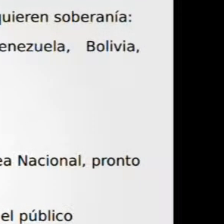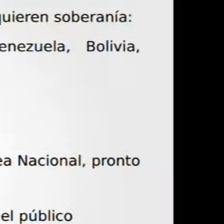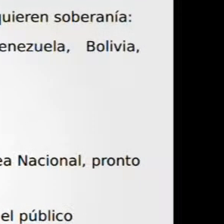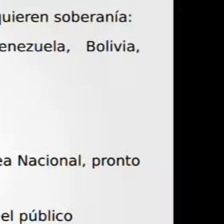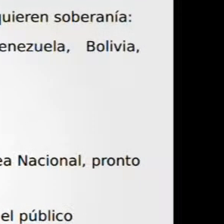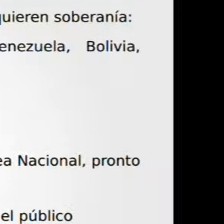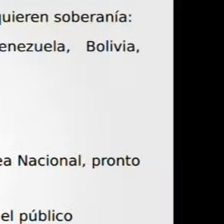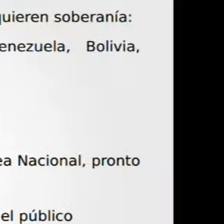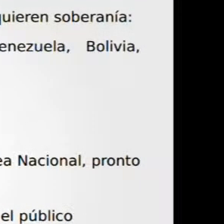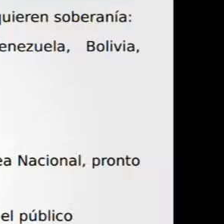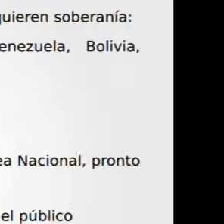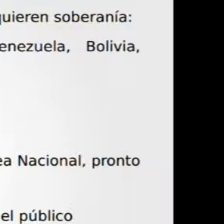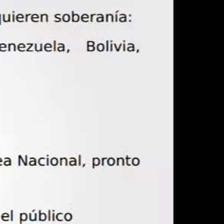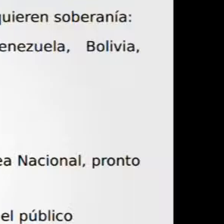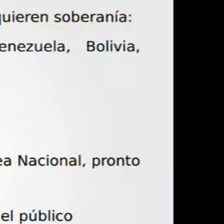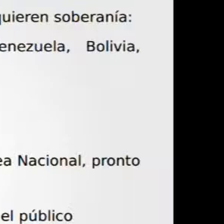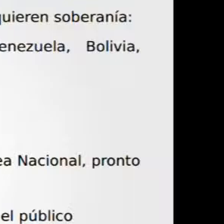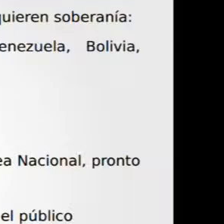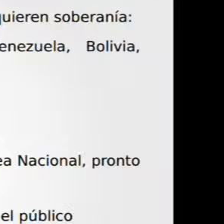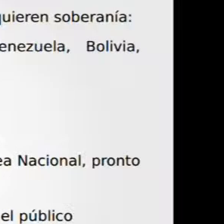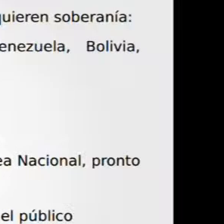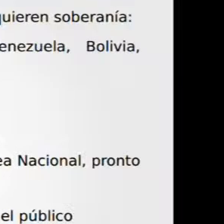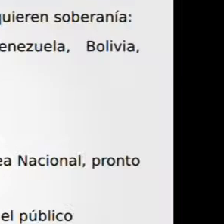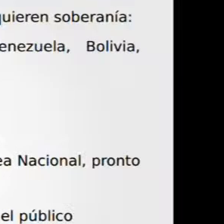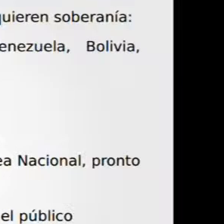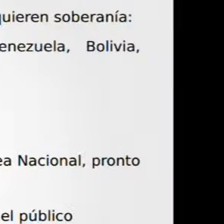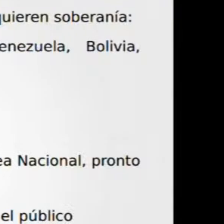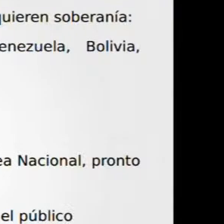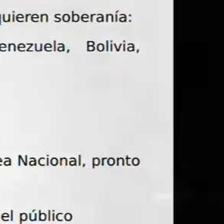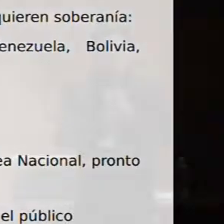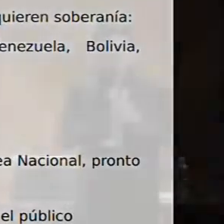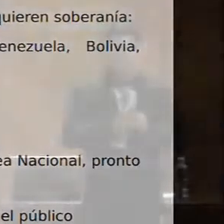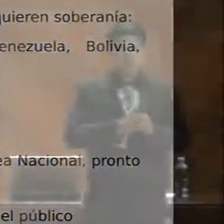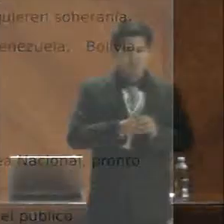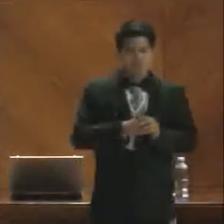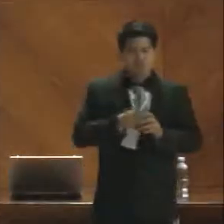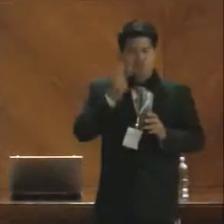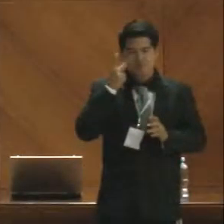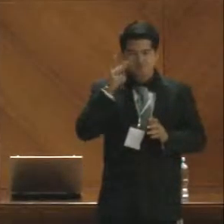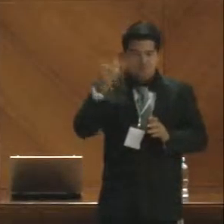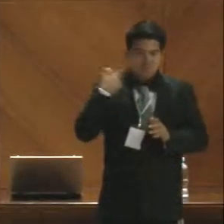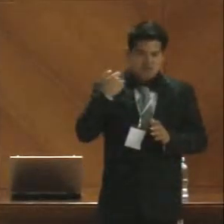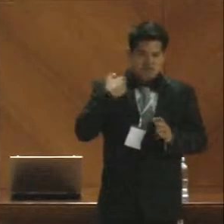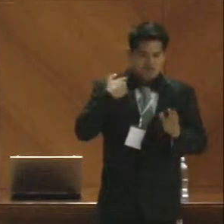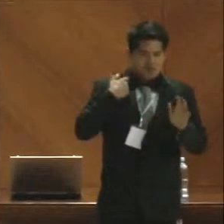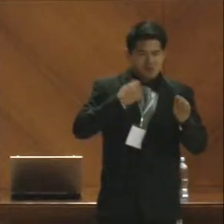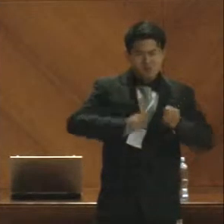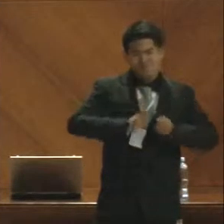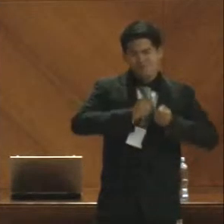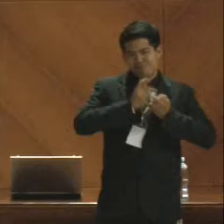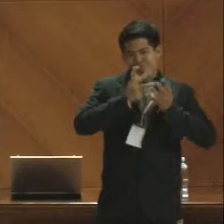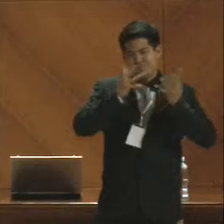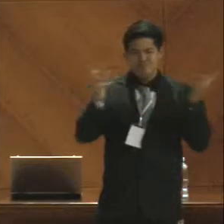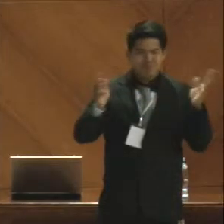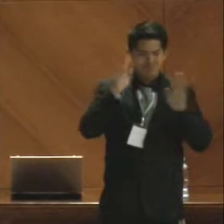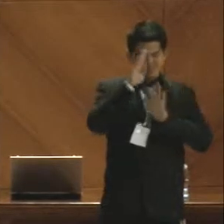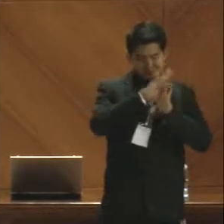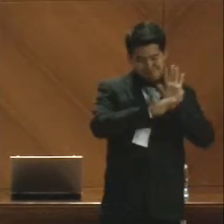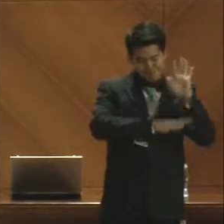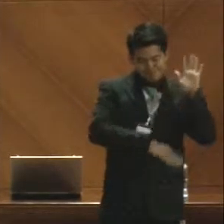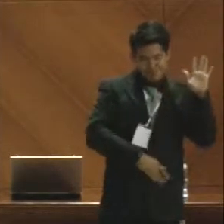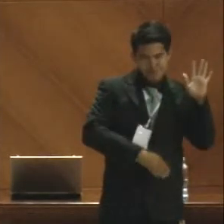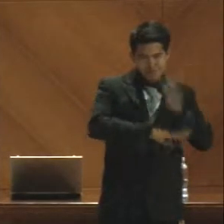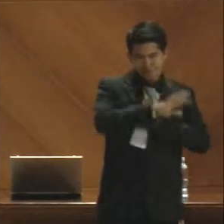muchas más diapositivas que eran secretas, donde se ve cómo tienen buscadores para buscar nuestros correos electrónicos. Pueden ver absolutamente todo lo que estamos